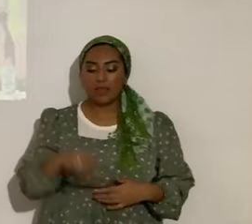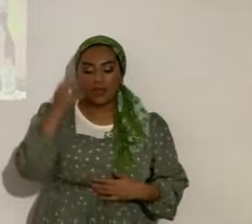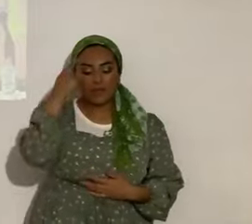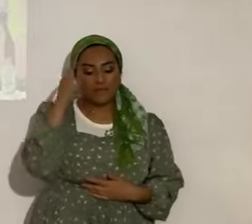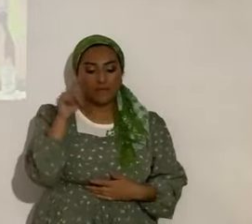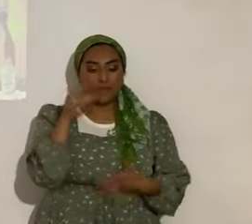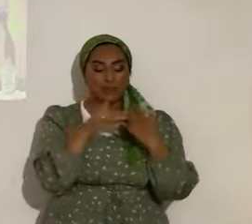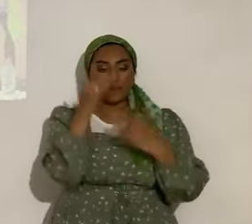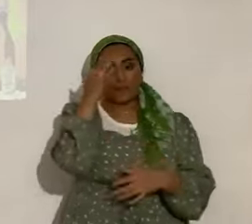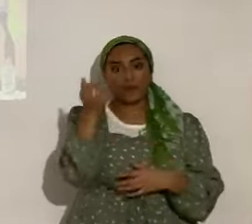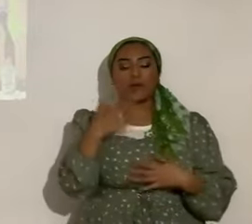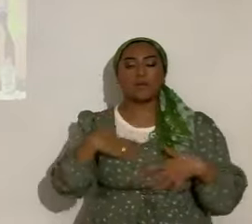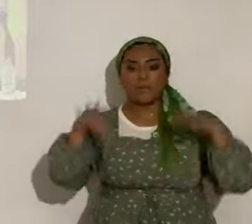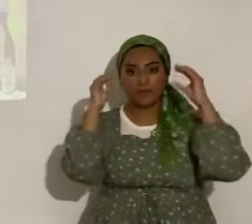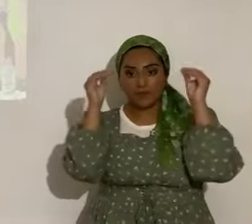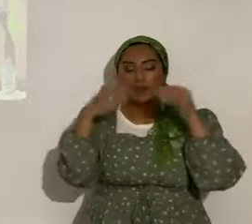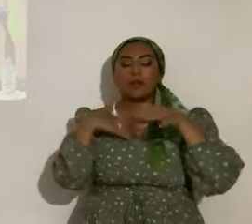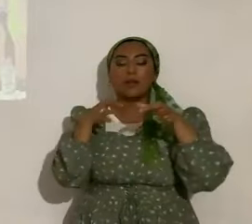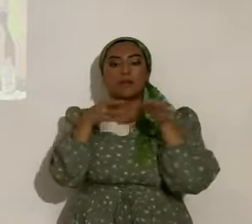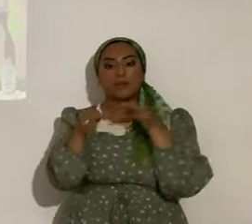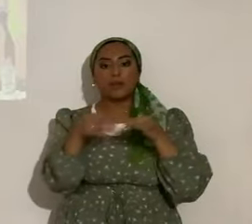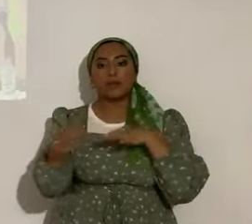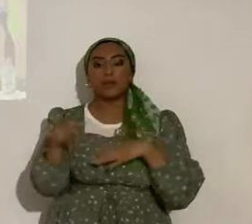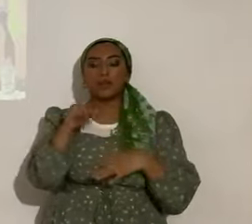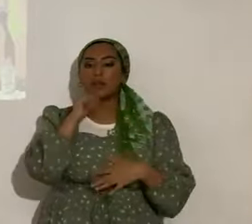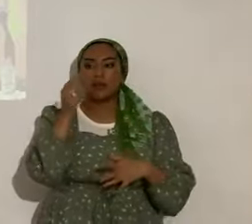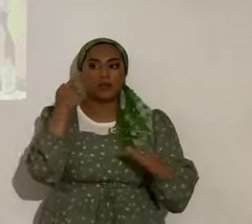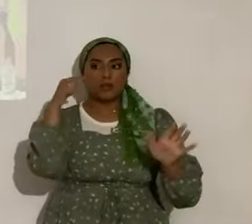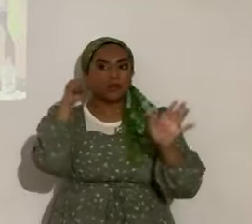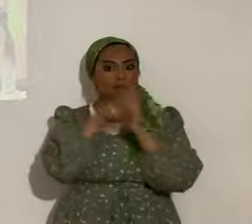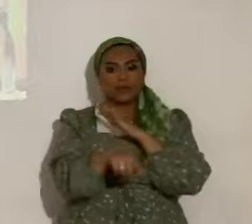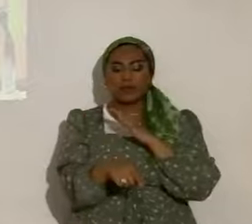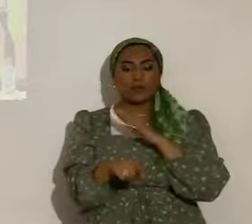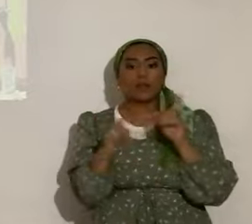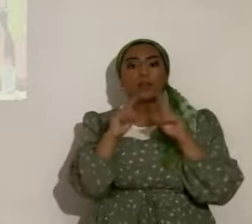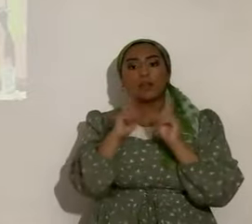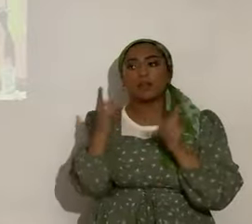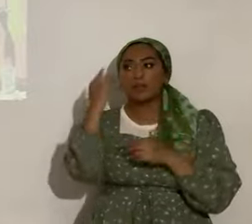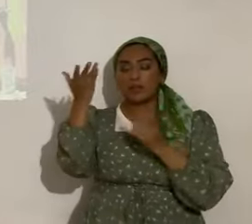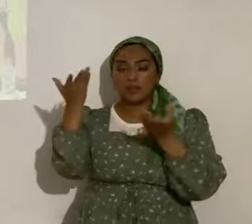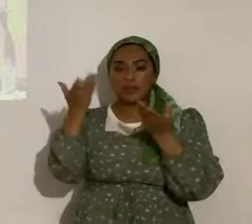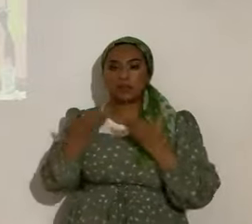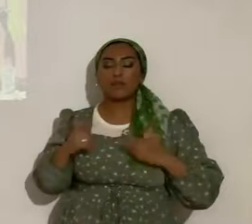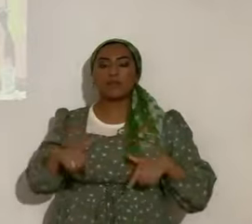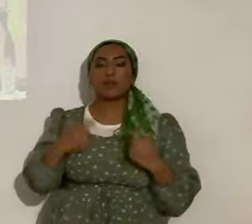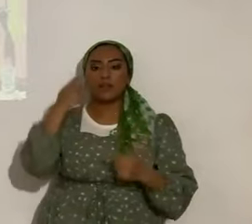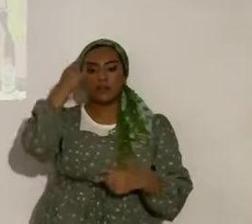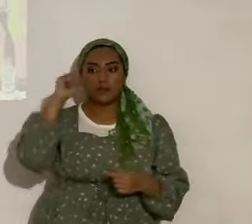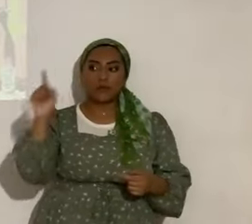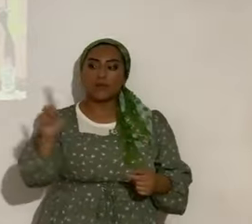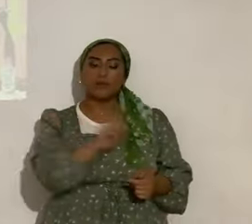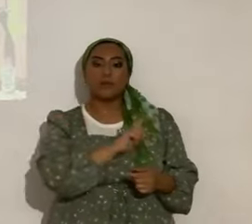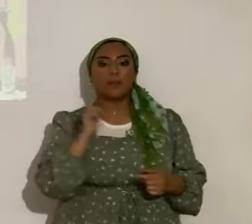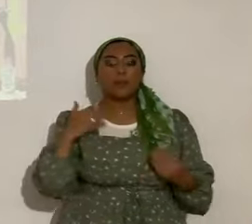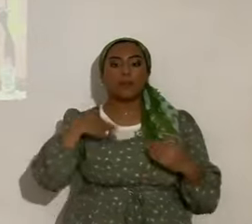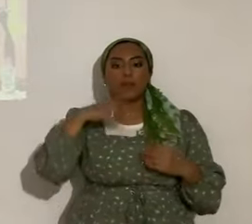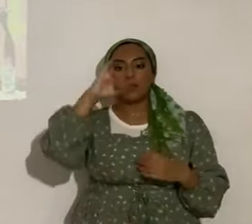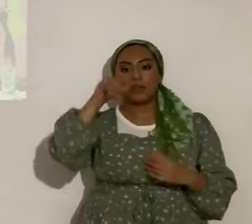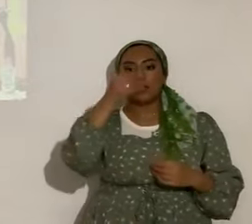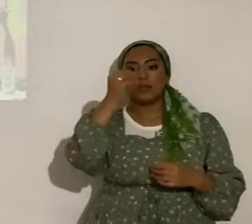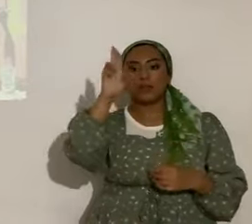Por eso he ministrado, he explicado que no fue un asesinato, sino que Él dio su vida por nosotros. Eso está en Juan